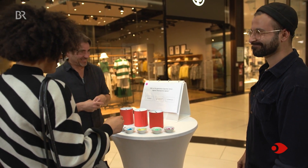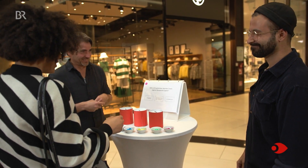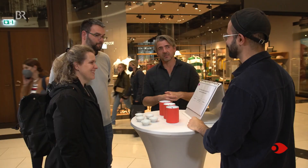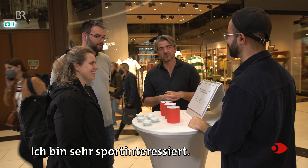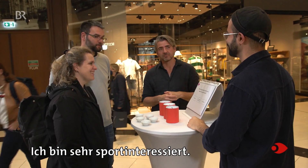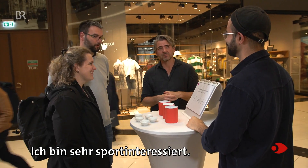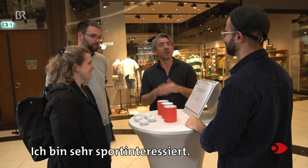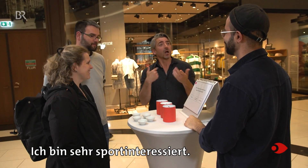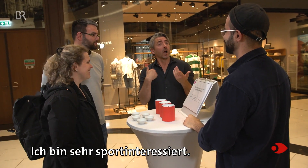nicht aus. Ich bin sehr sportinteressiert.